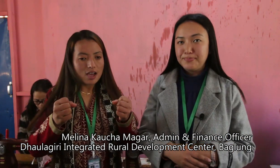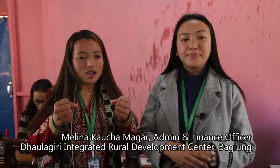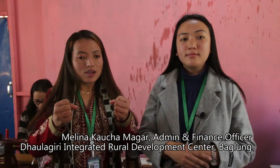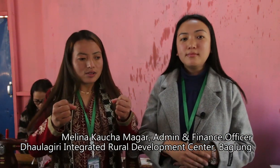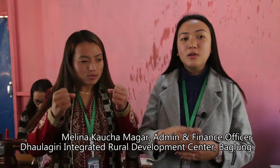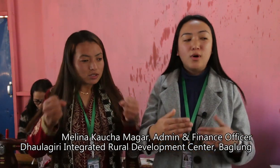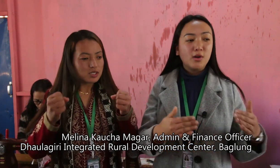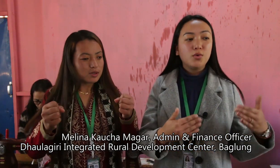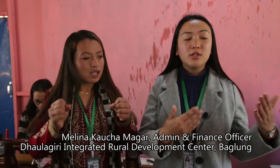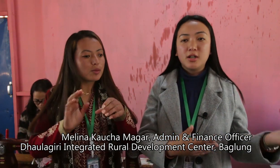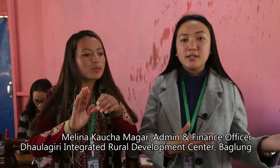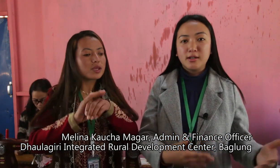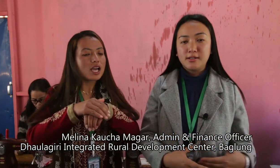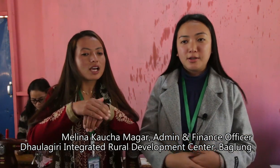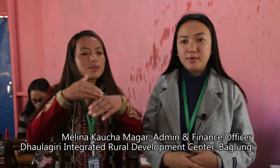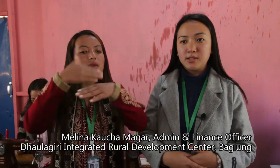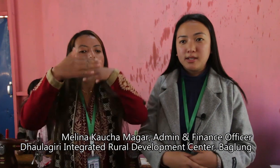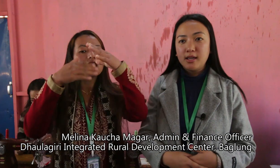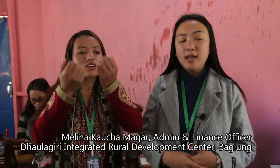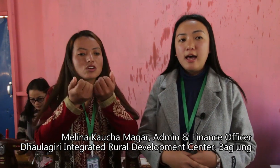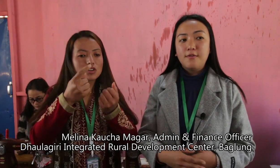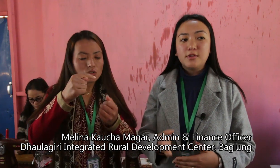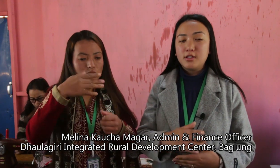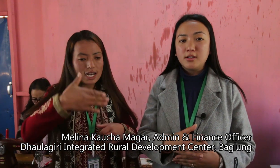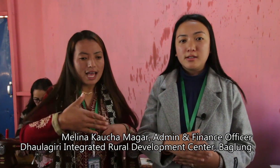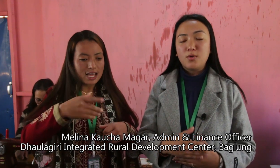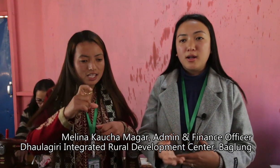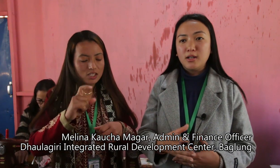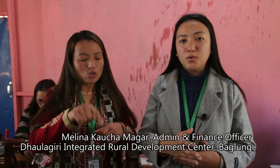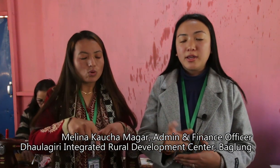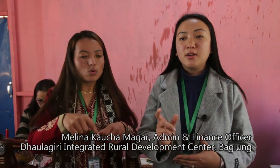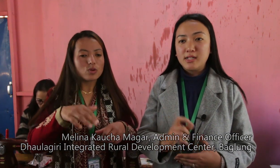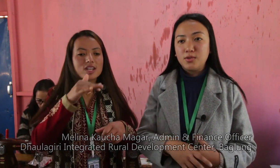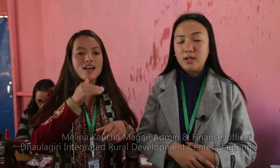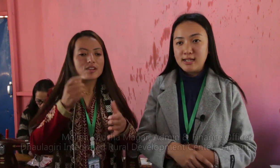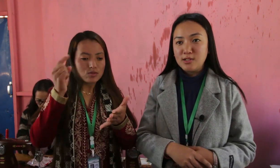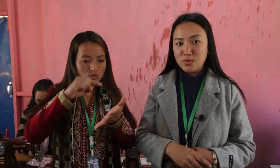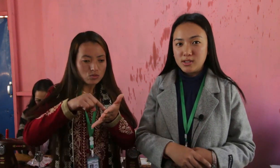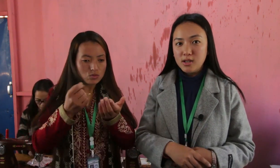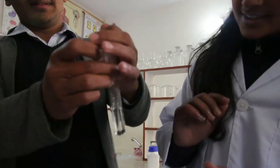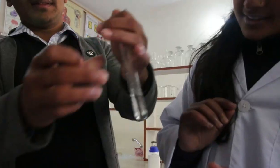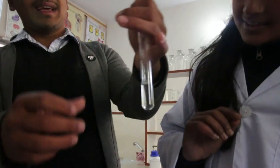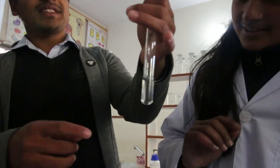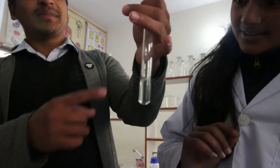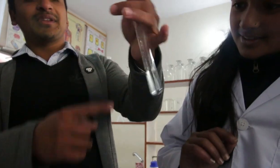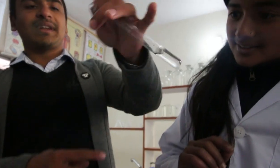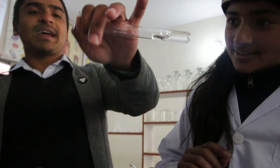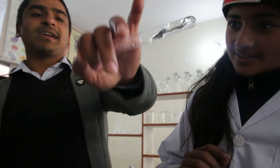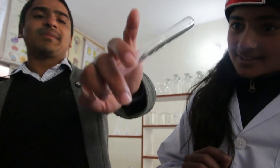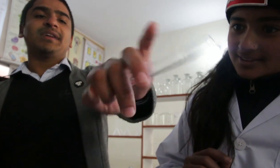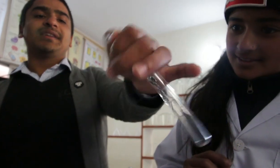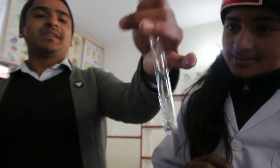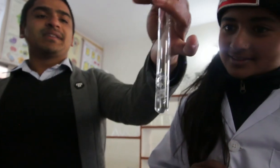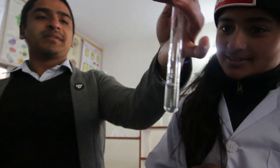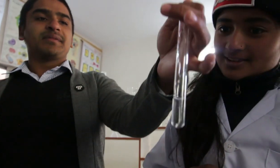हुँदैन उहाँहरूको स्टडी सकिसकेपछि चाहिँ आफ्टर स्टडिज चाहिँ उहाँले यो एक घन्टाको क्लास लिनुहुन्छ हामीले